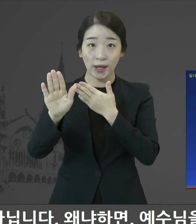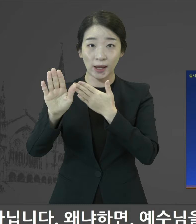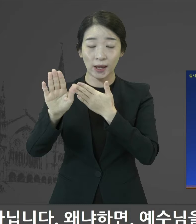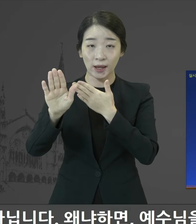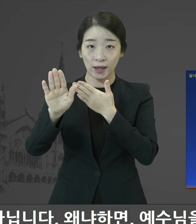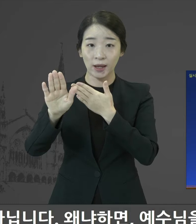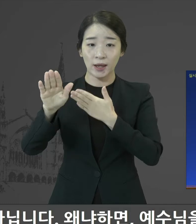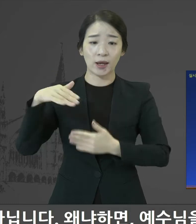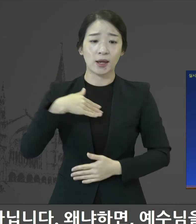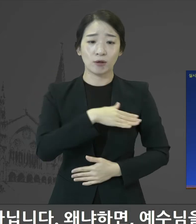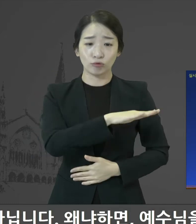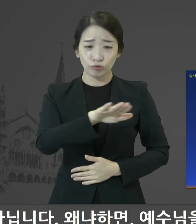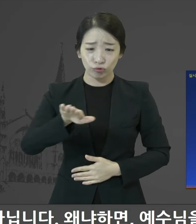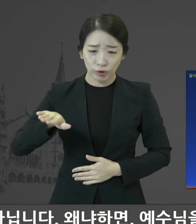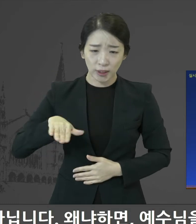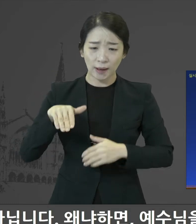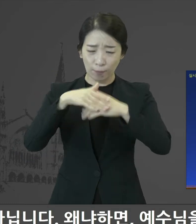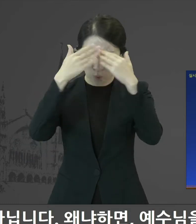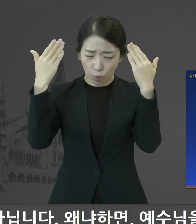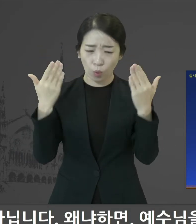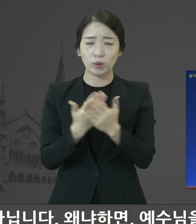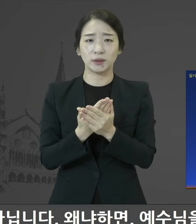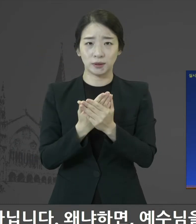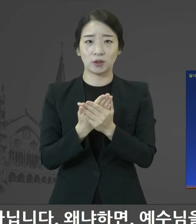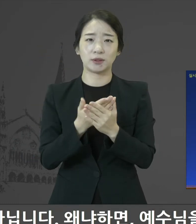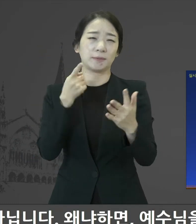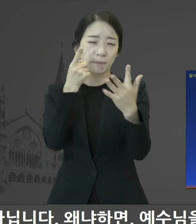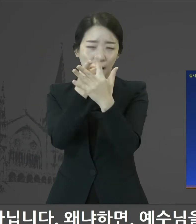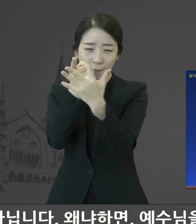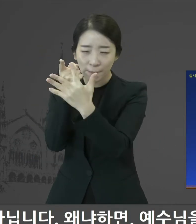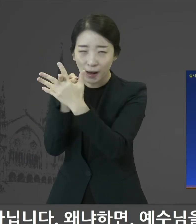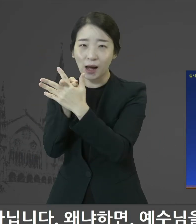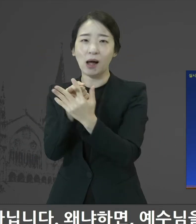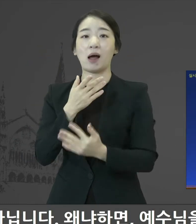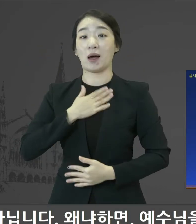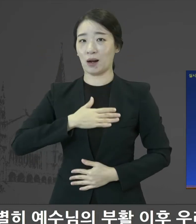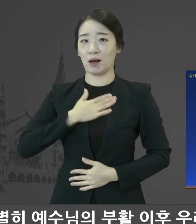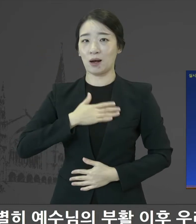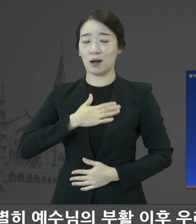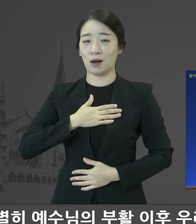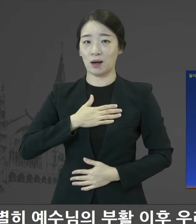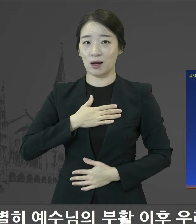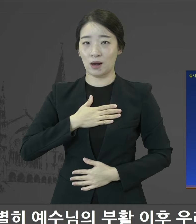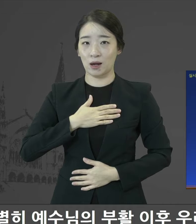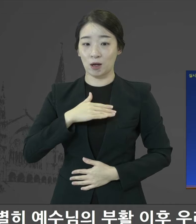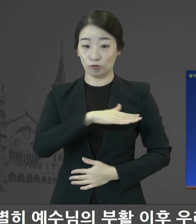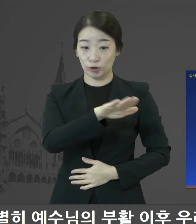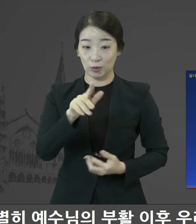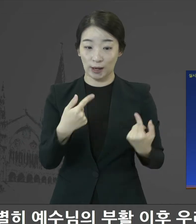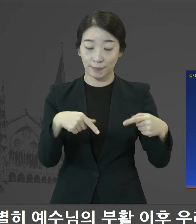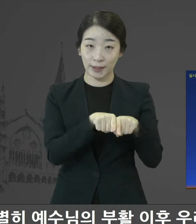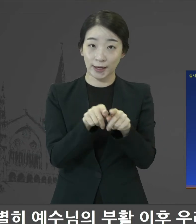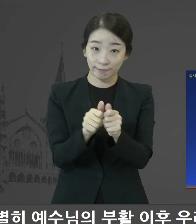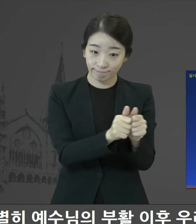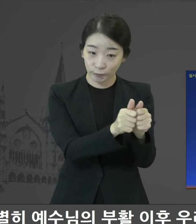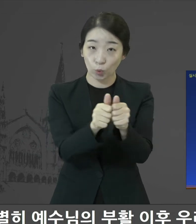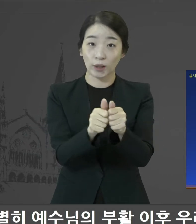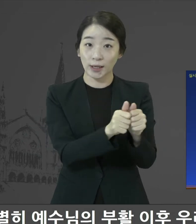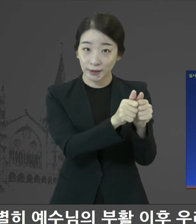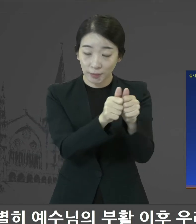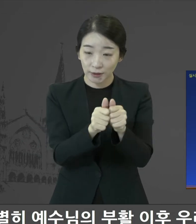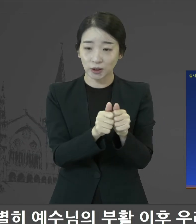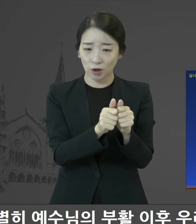우리의 일거수일투족을 다 관찰하고 계시는 겁니다. 그런 가운데 우리와 동행하시면서 우리가